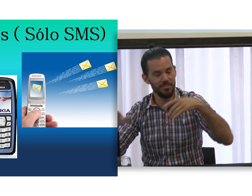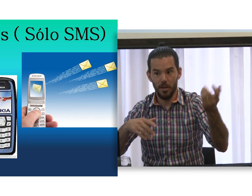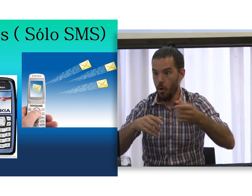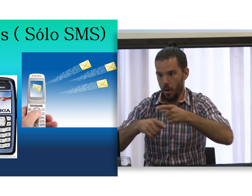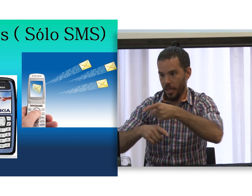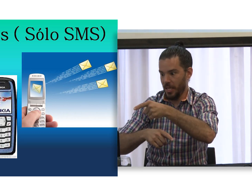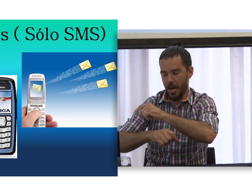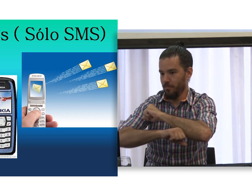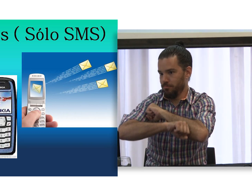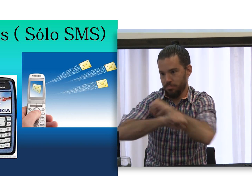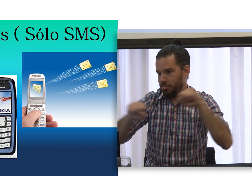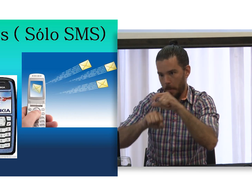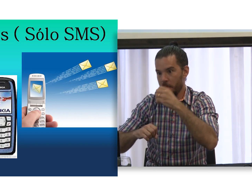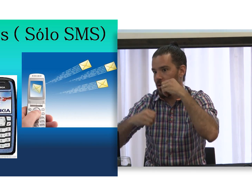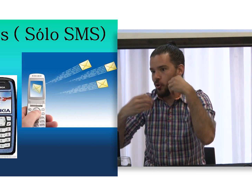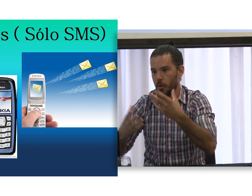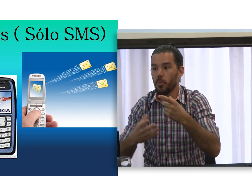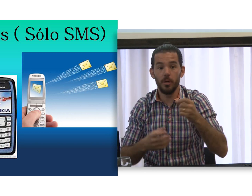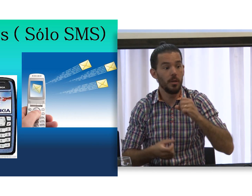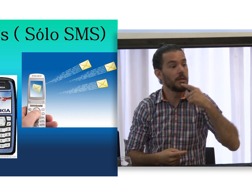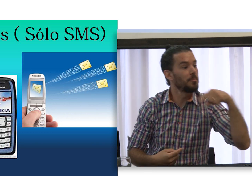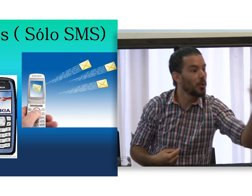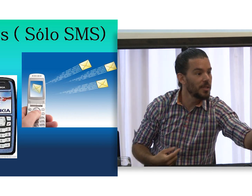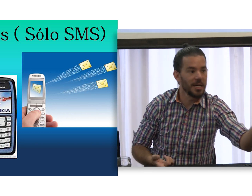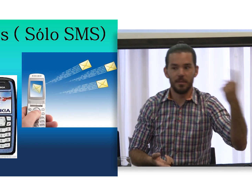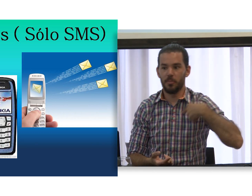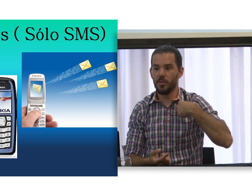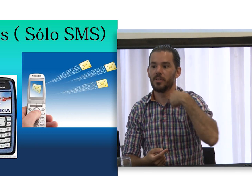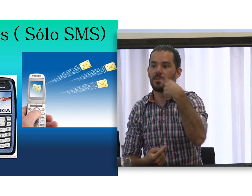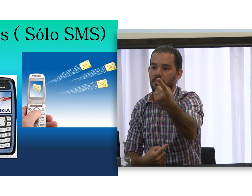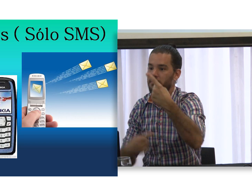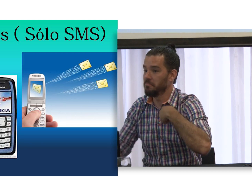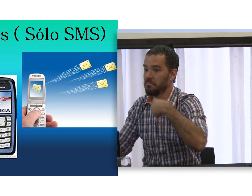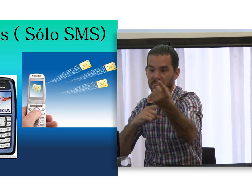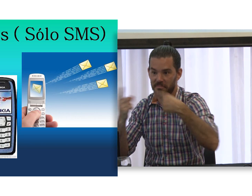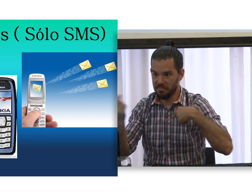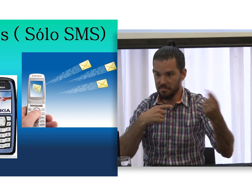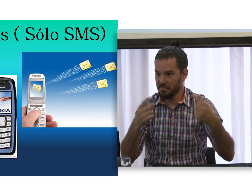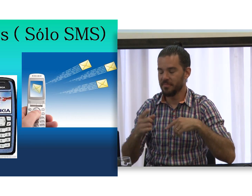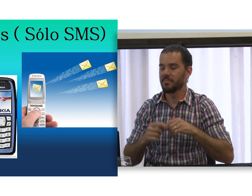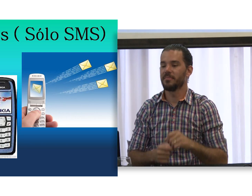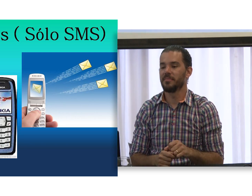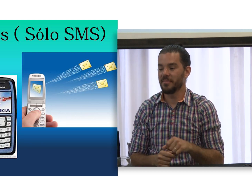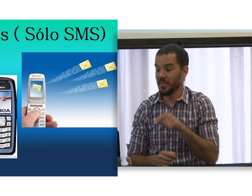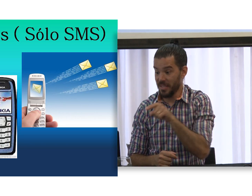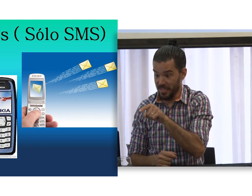enviar mensajes y eso fue lo mejor que nos pasó, porque podíamos enviar el mensaje y recibíamos la respuesta